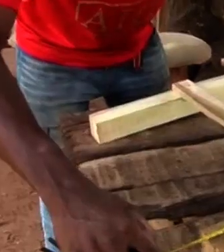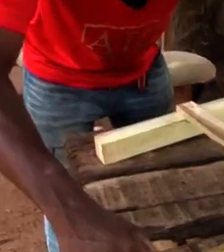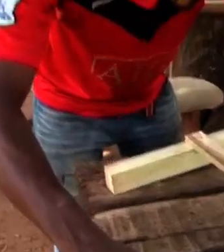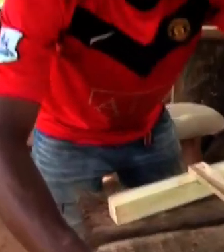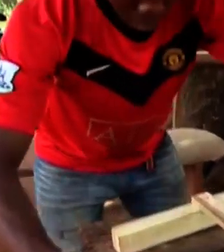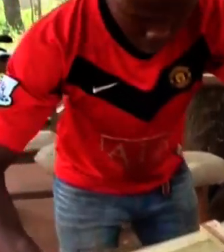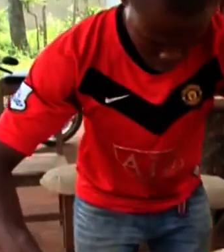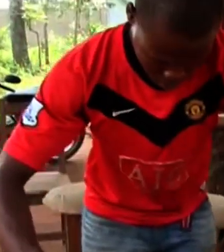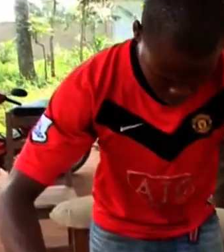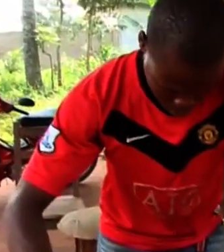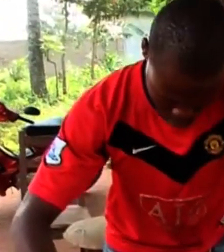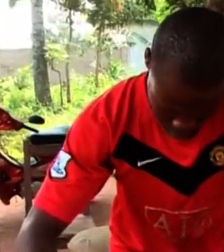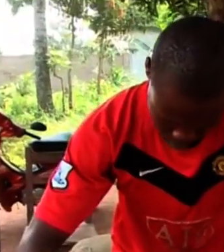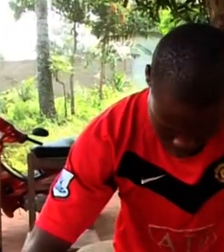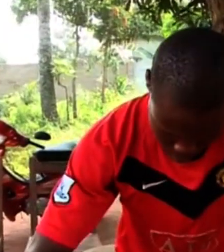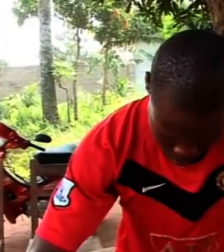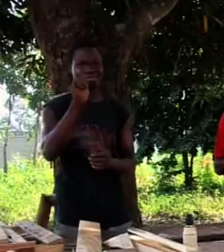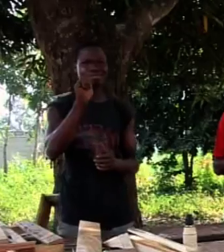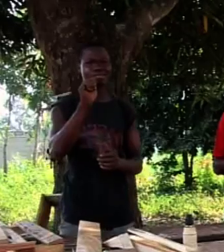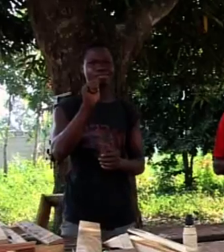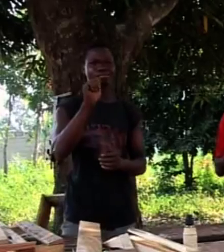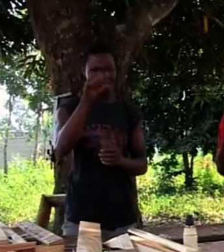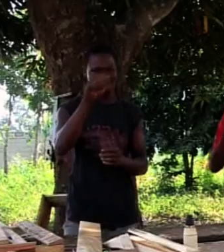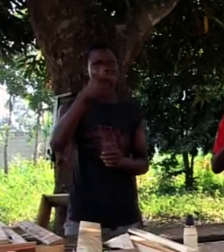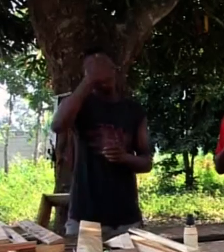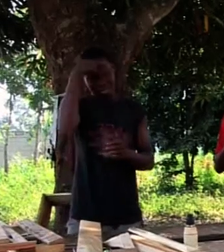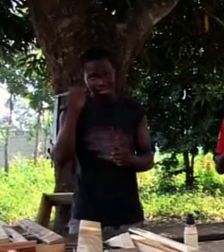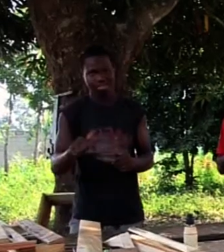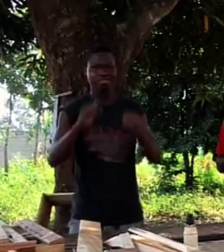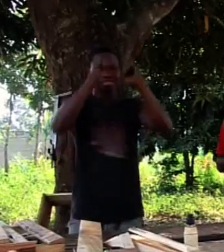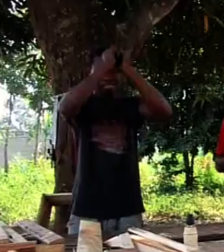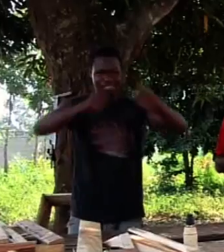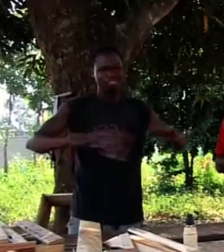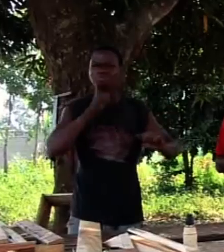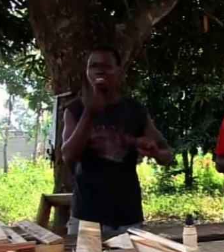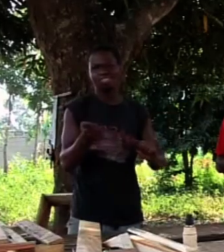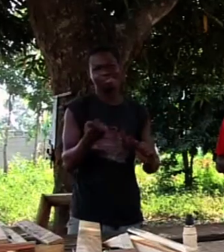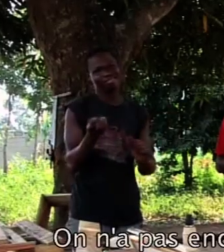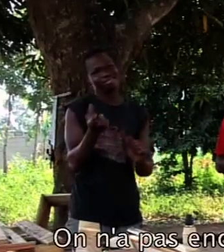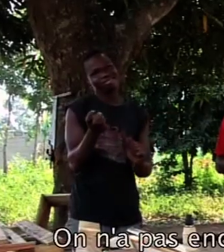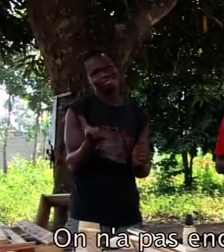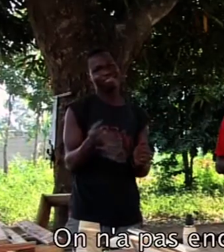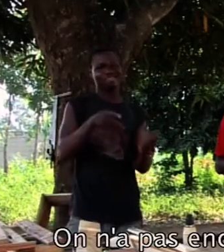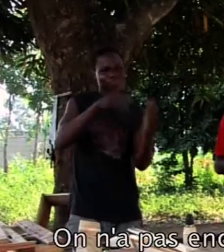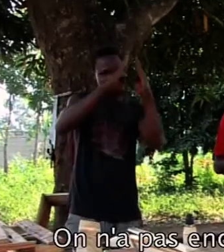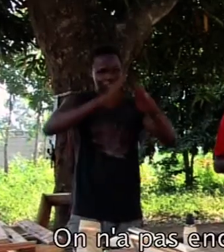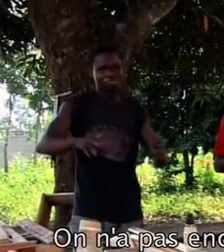Est-ce que votre petite entreprise marche bien? Oui, ça marche bien. Parce que on n'a pas